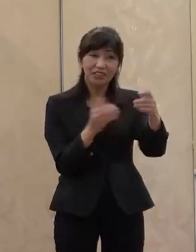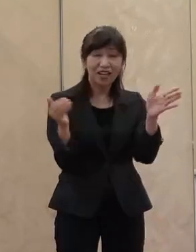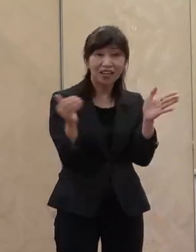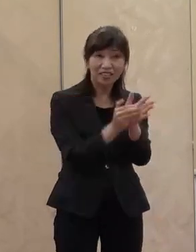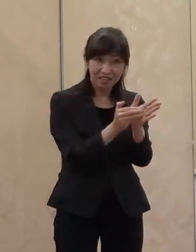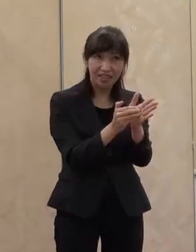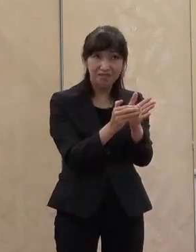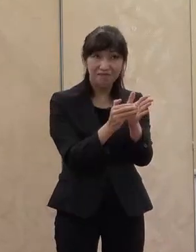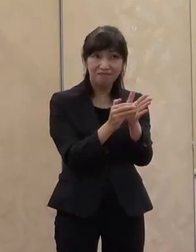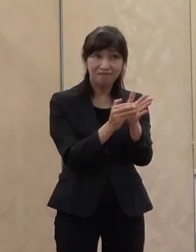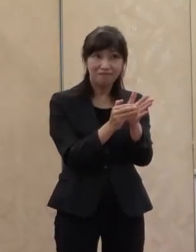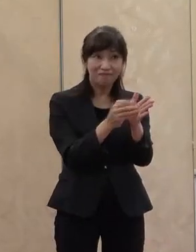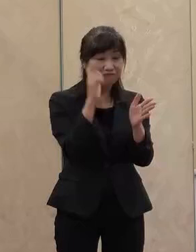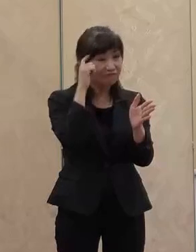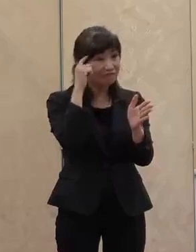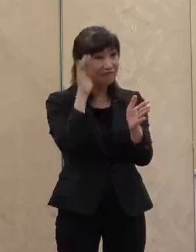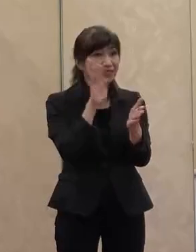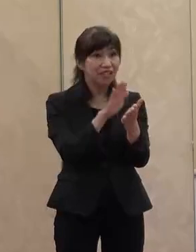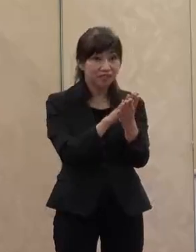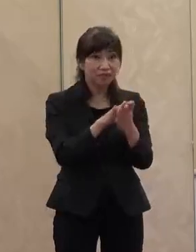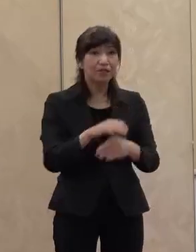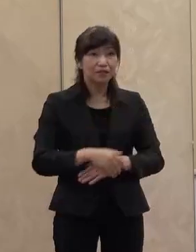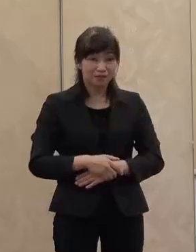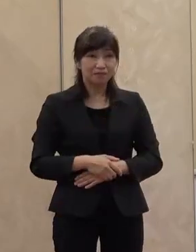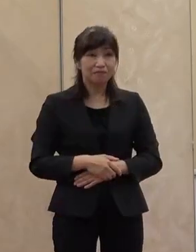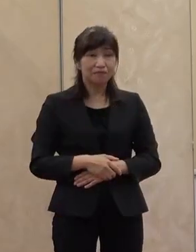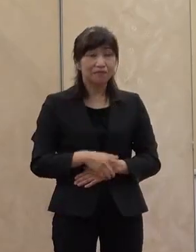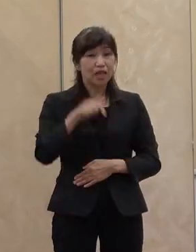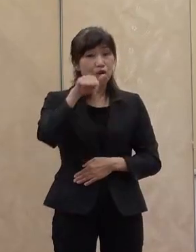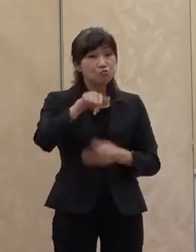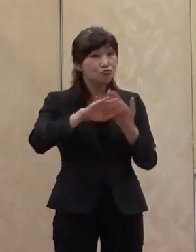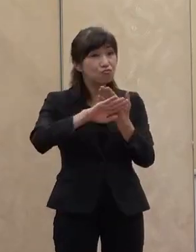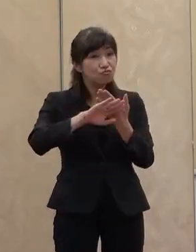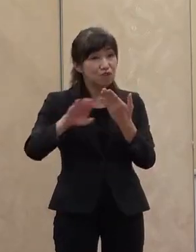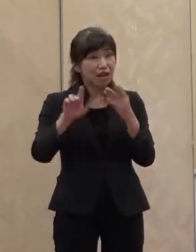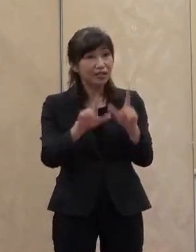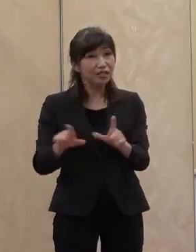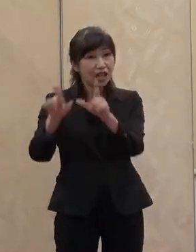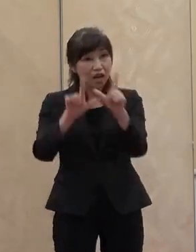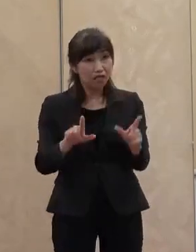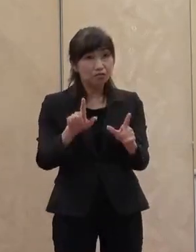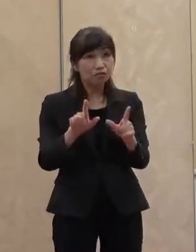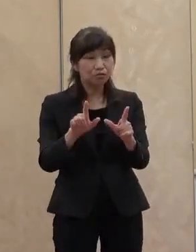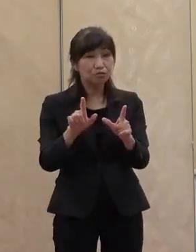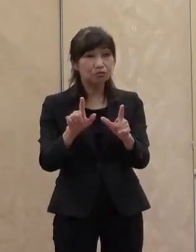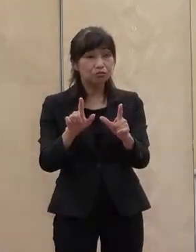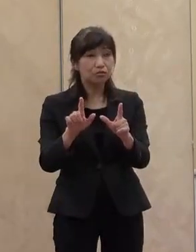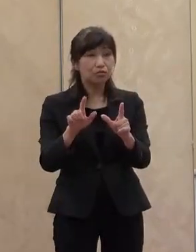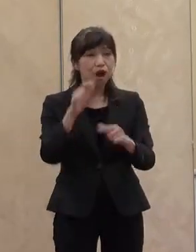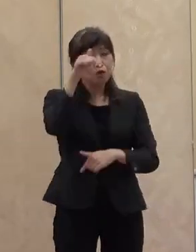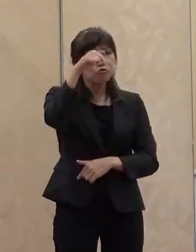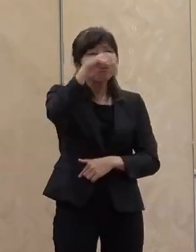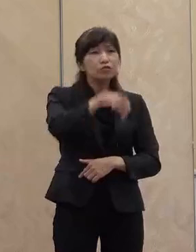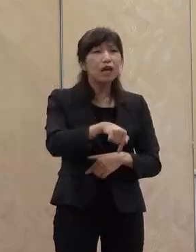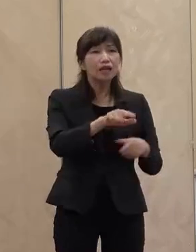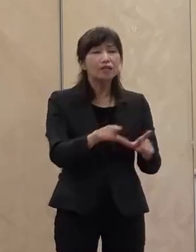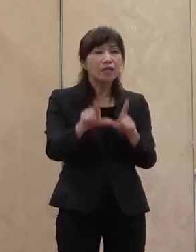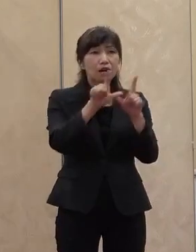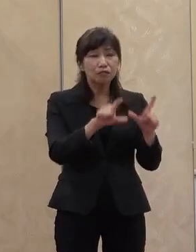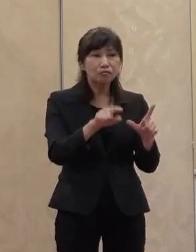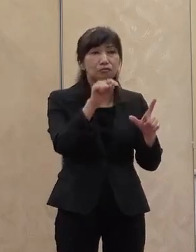。 あとはその府民外、府外の人は、 で 府内の方を対象にしてます。府内で大阪